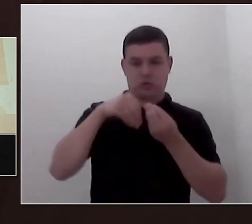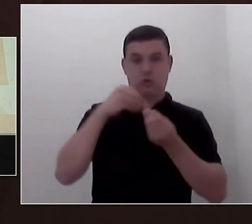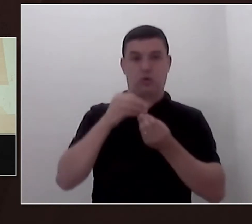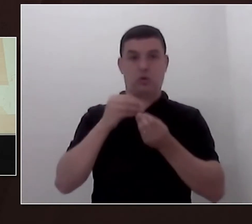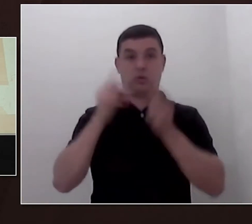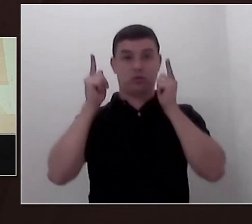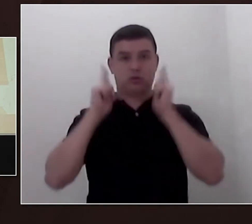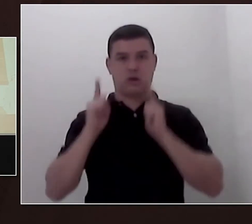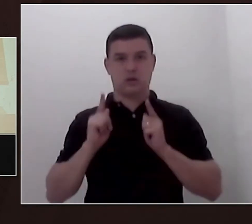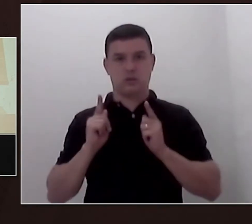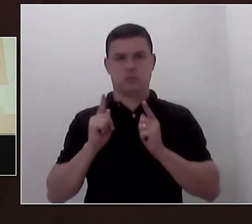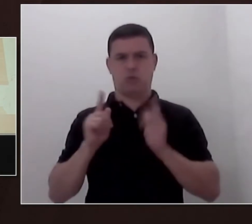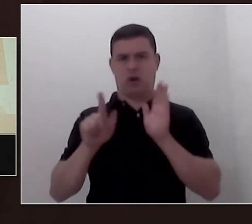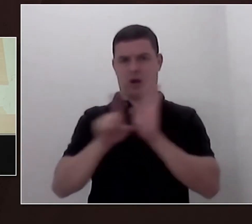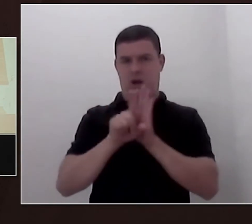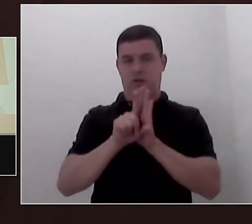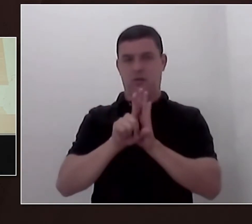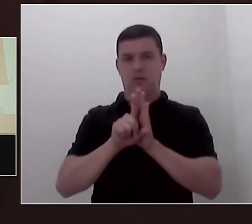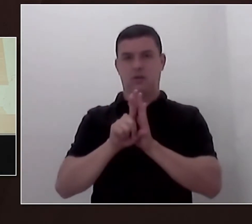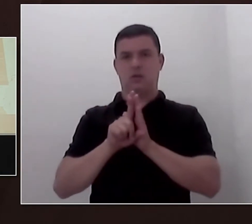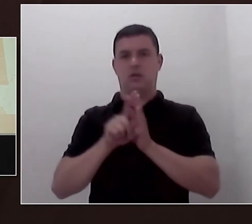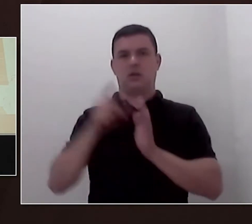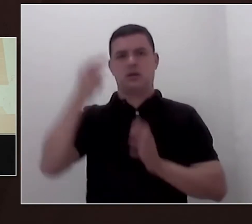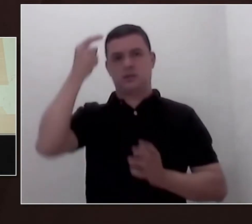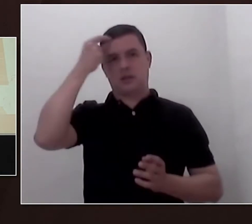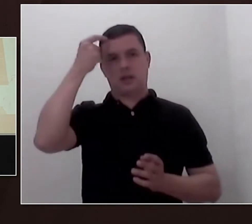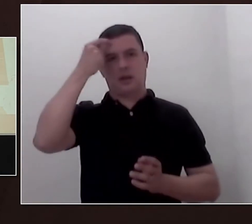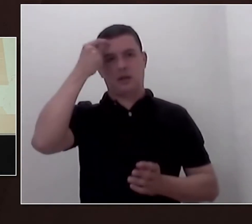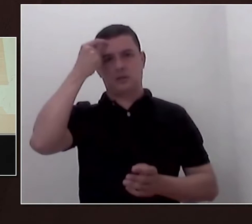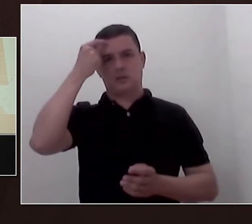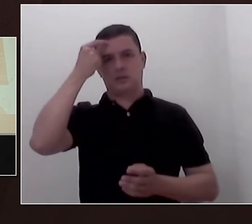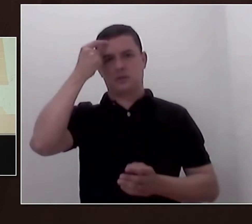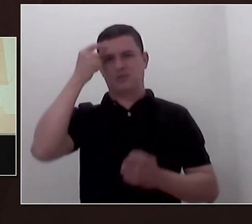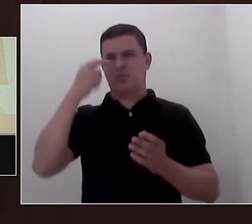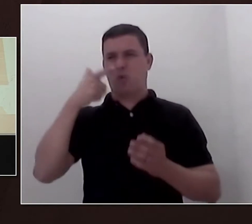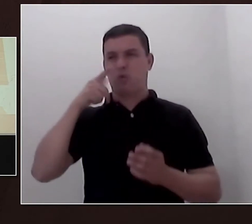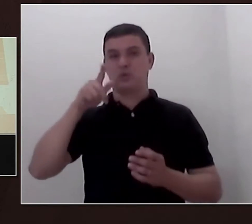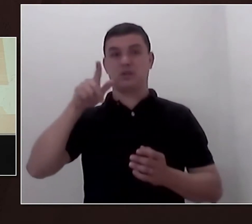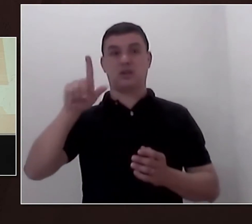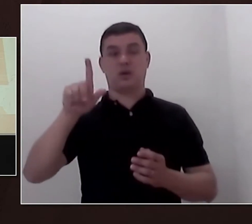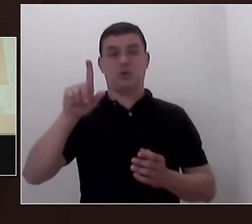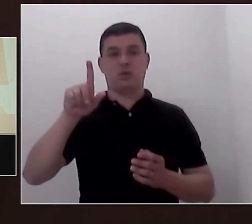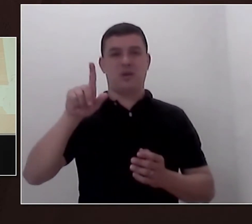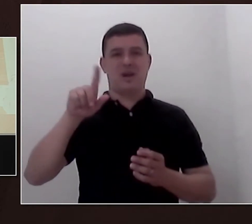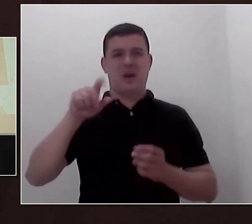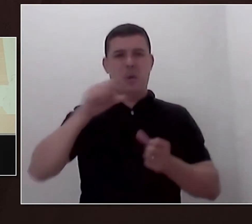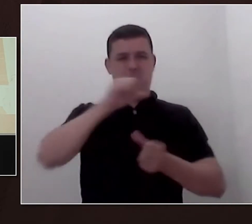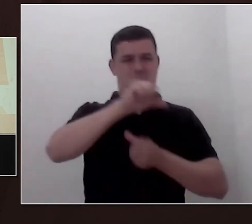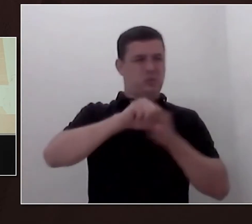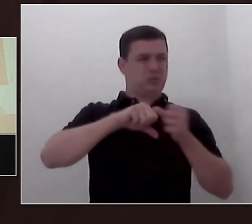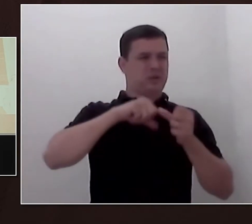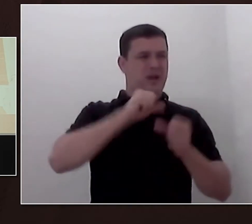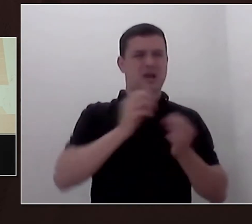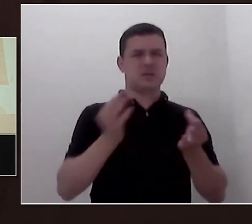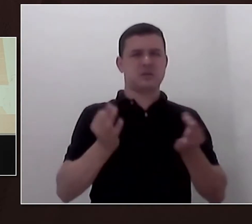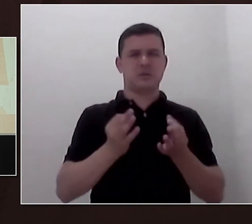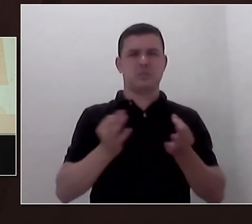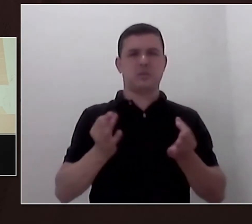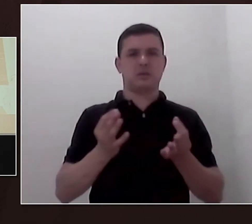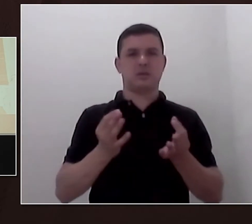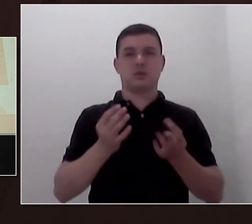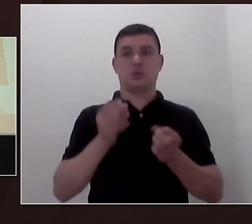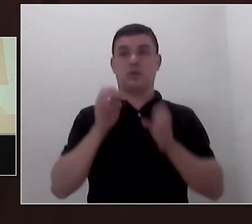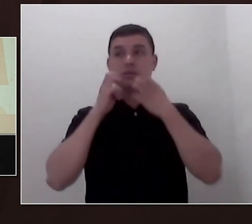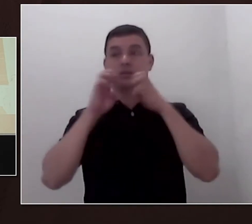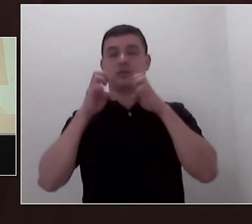confusão satânica, e a maravilhosa simplicidade do Evangelho foi destruída. Irmãos, graças a